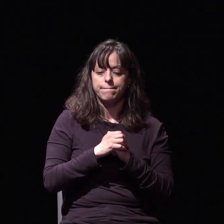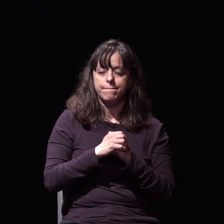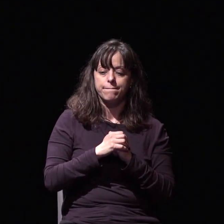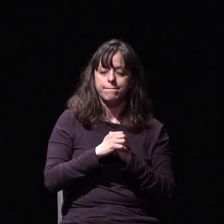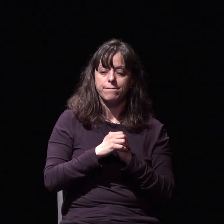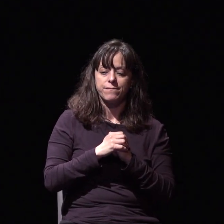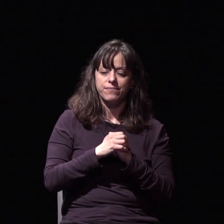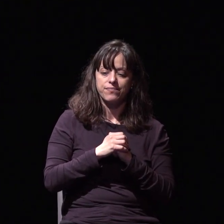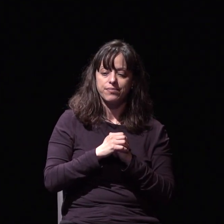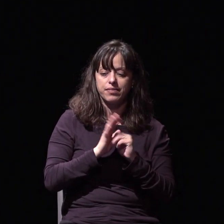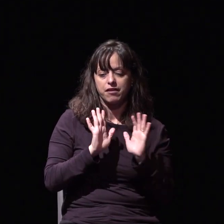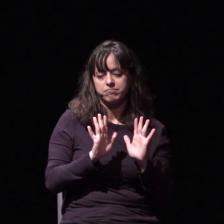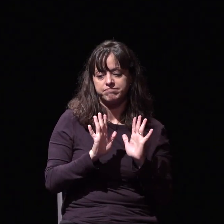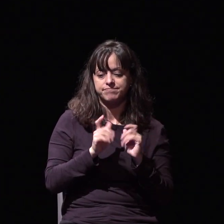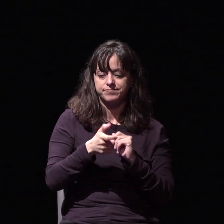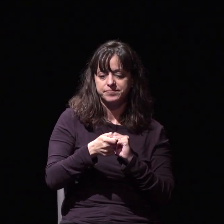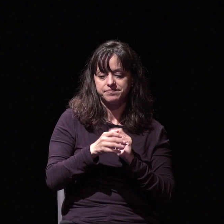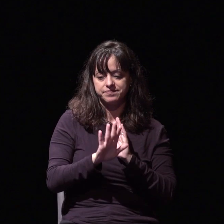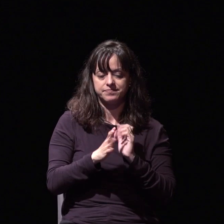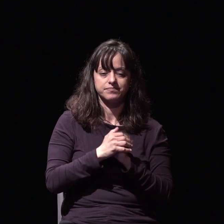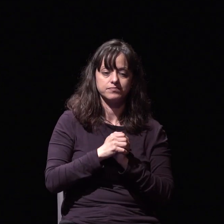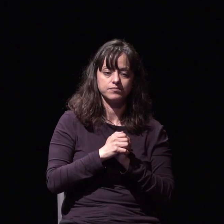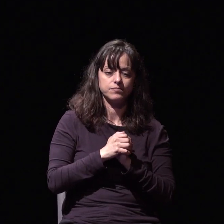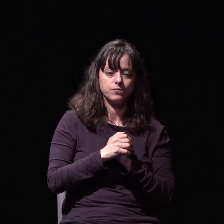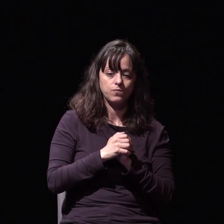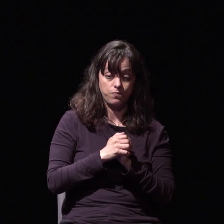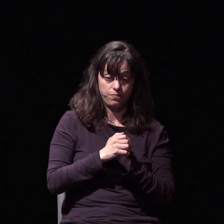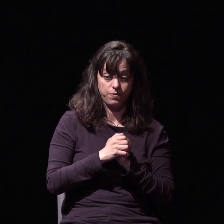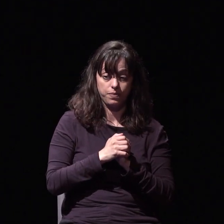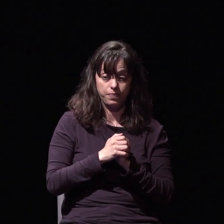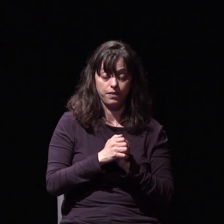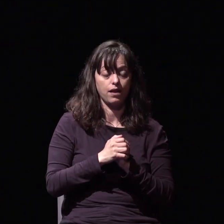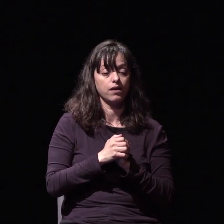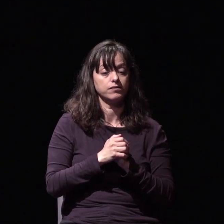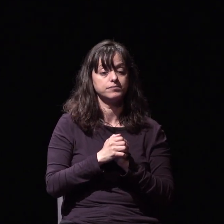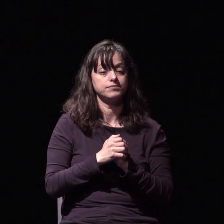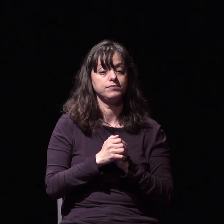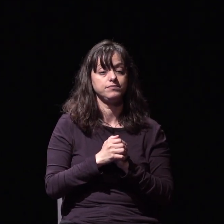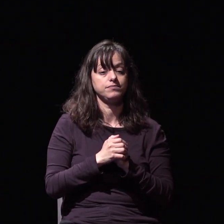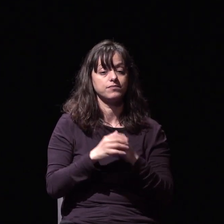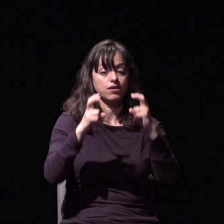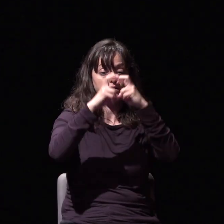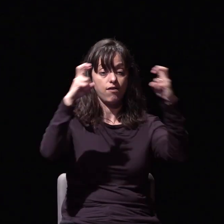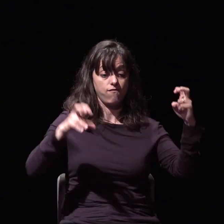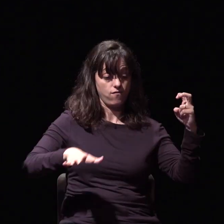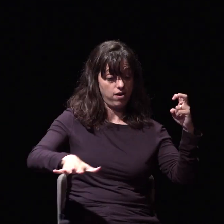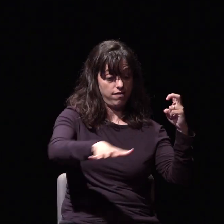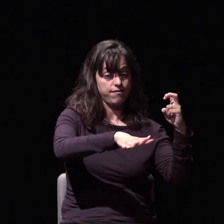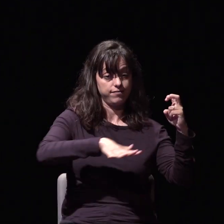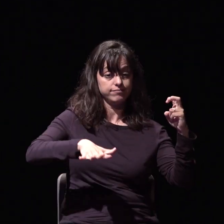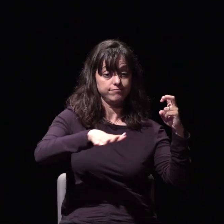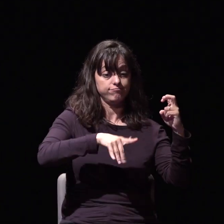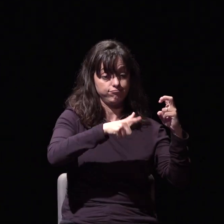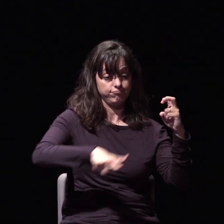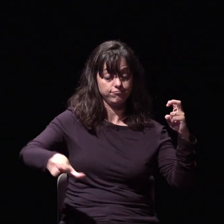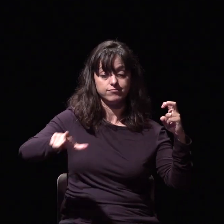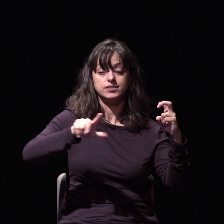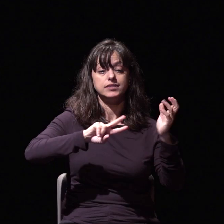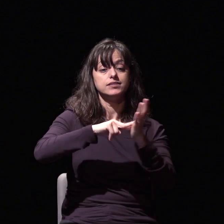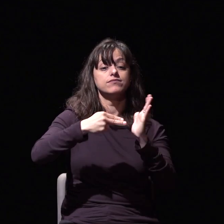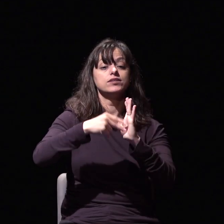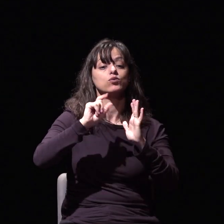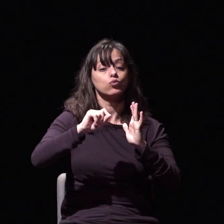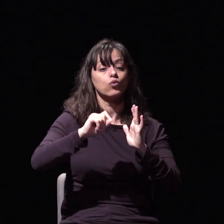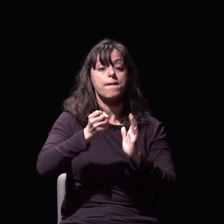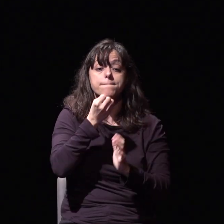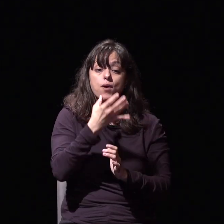Não era para ter passado, mas fica. O vão preexistente que Lina Bobardi incorporou ao seu projeto do MASP é um bom exemplo de como os espaços